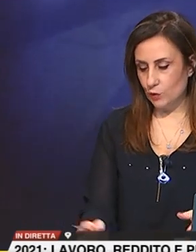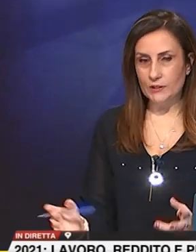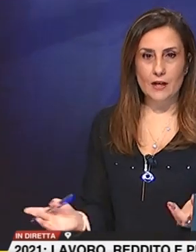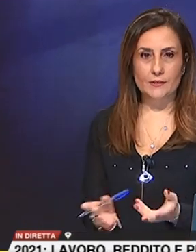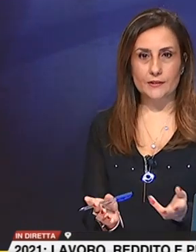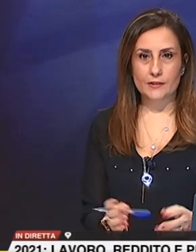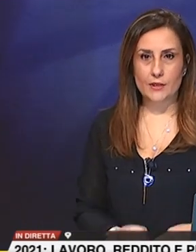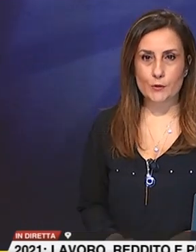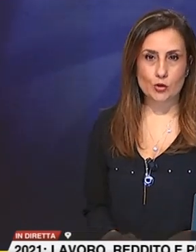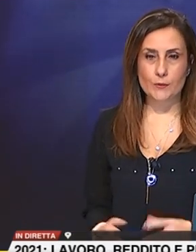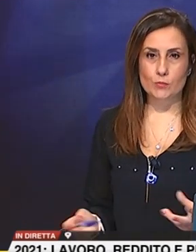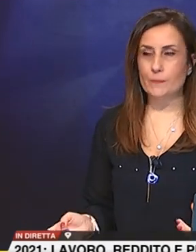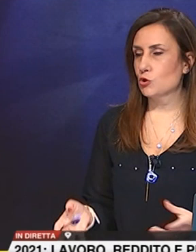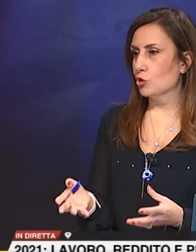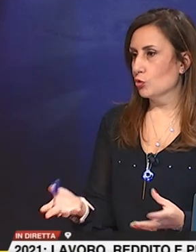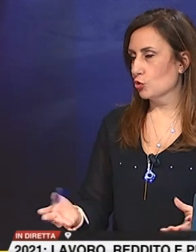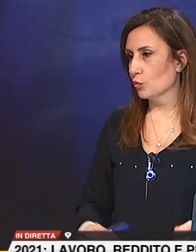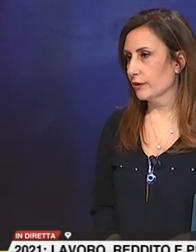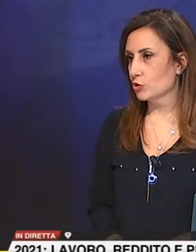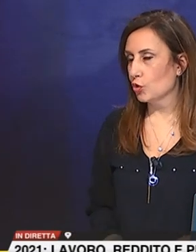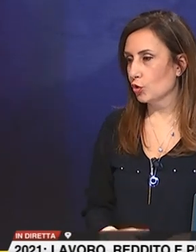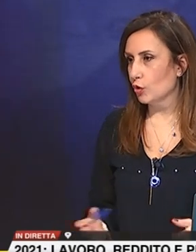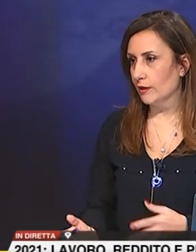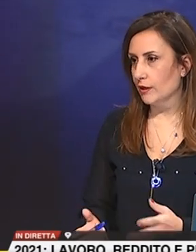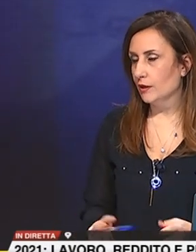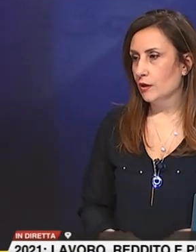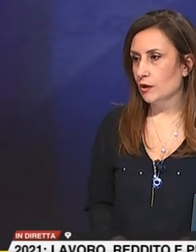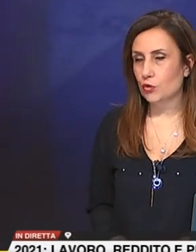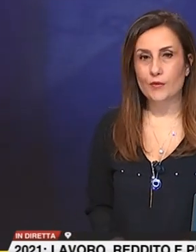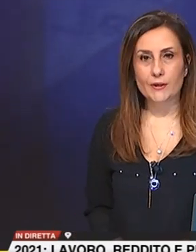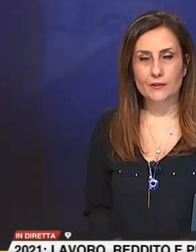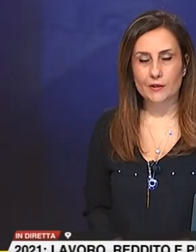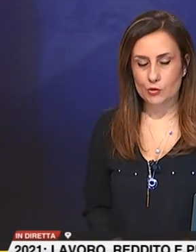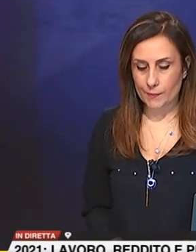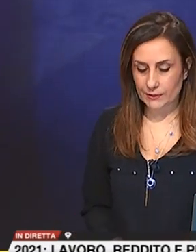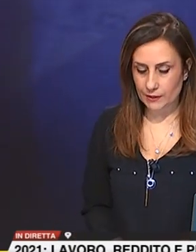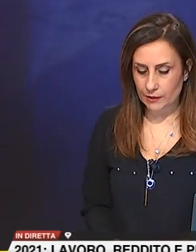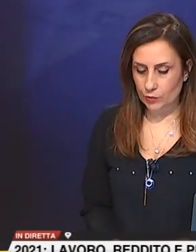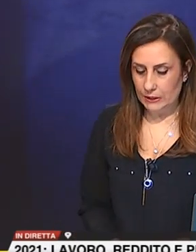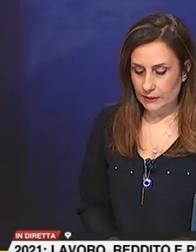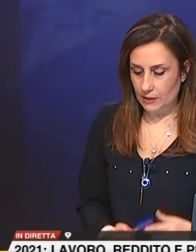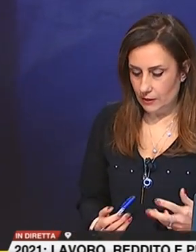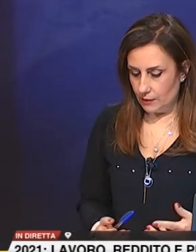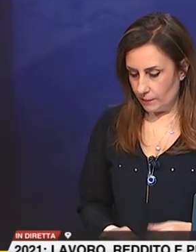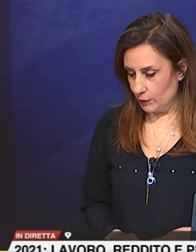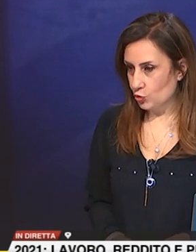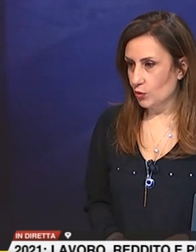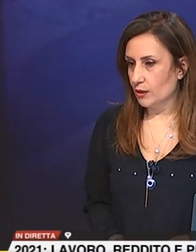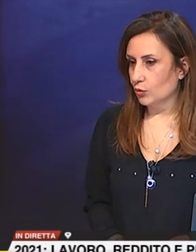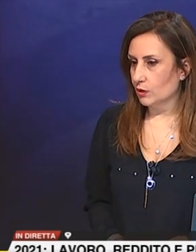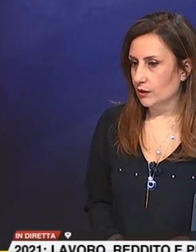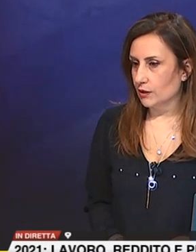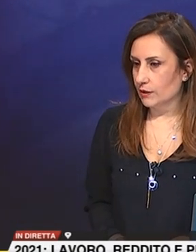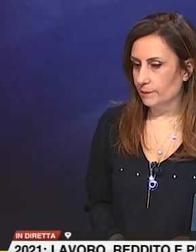le difficoltà delle persone, perché insomma le pensioni sono quelle che sono ed ovviamente insomma mantenere un'altra